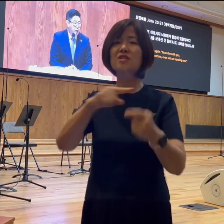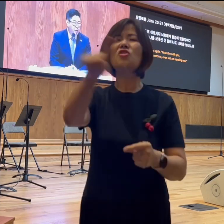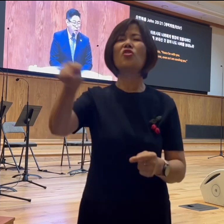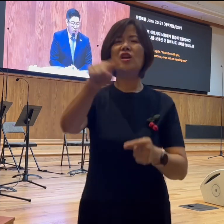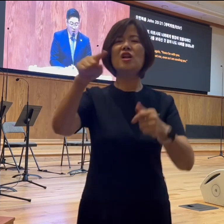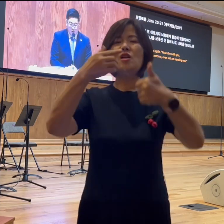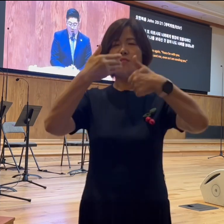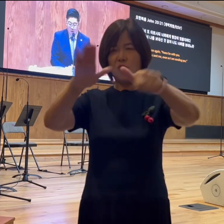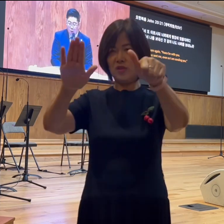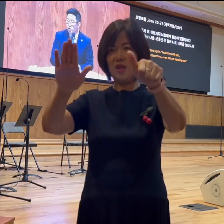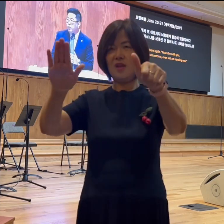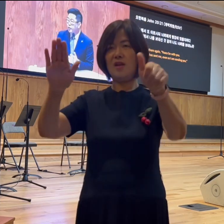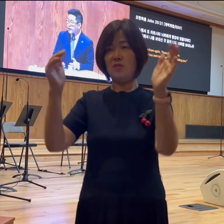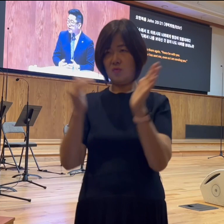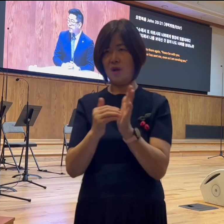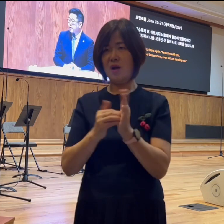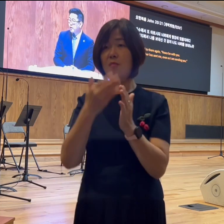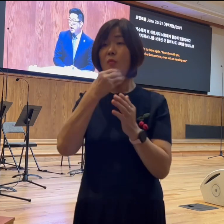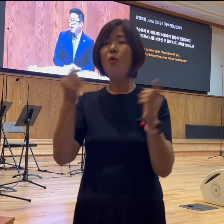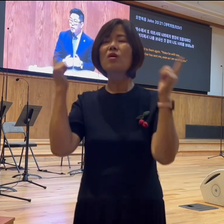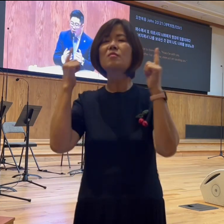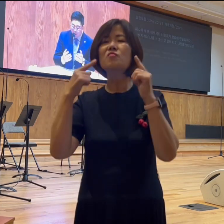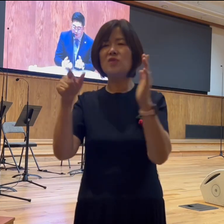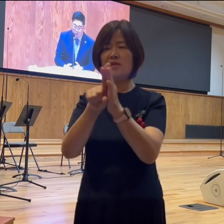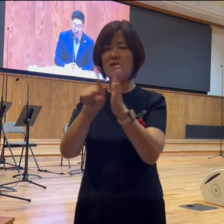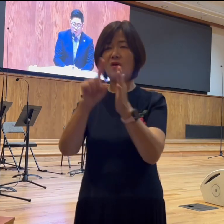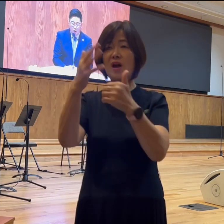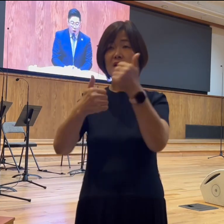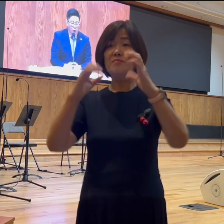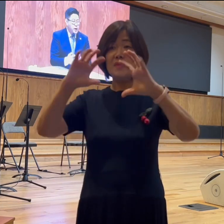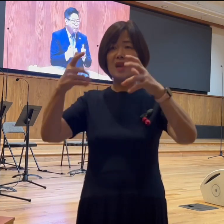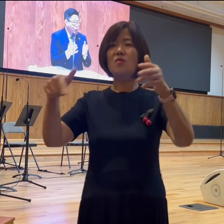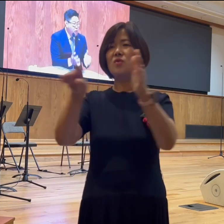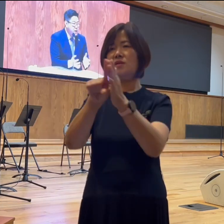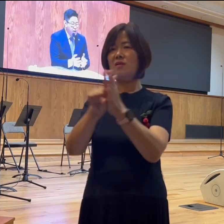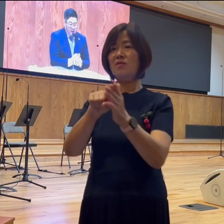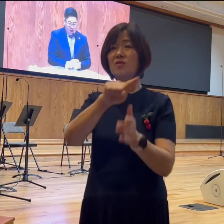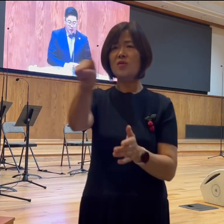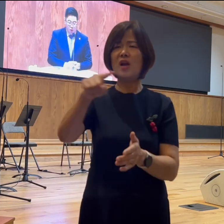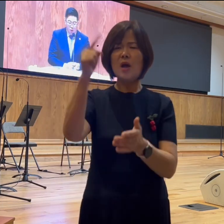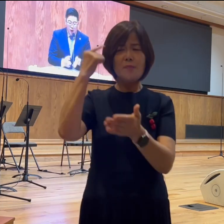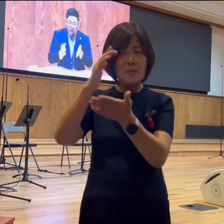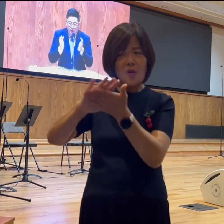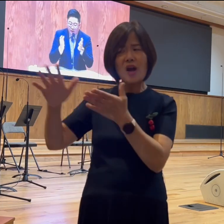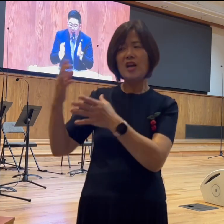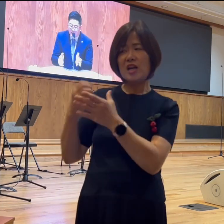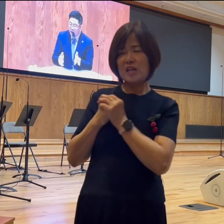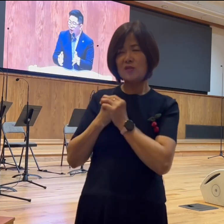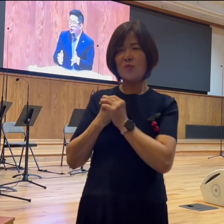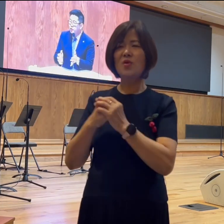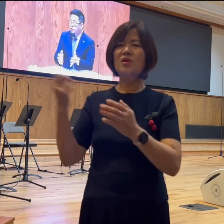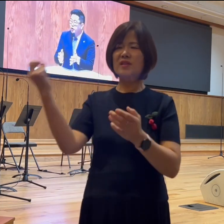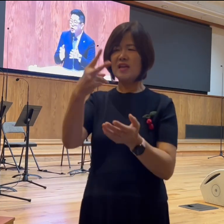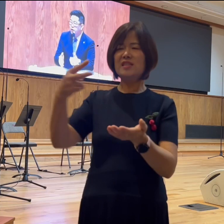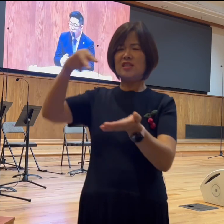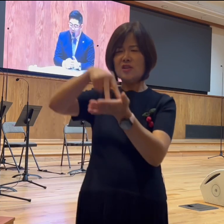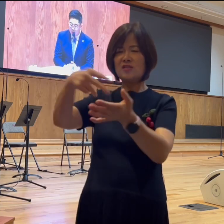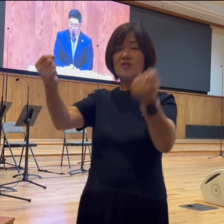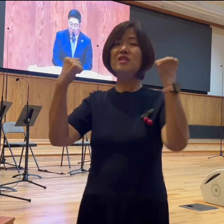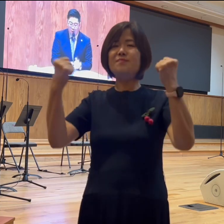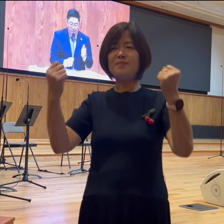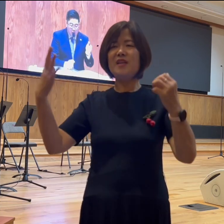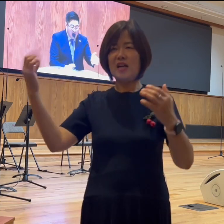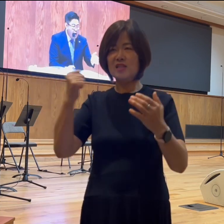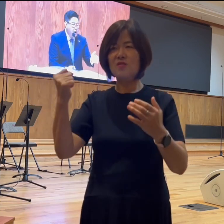보내노라. 복음을 위해서, 하나님 나라를 위해서 너희가 평강을 가지고 그 다시 일어날 수 있는 힘을